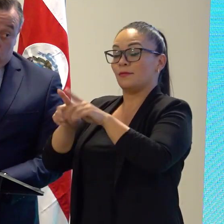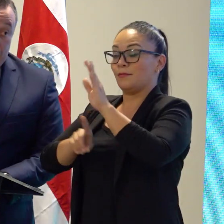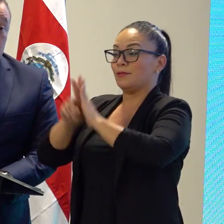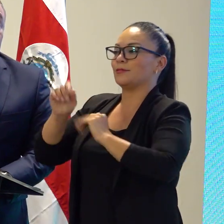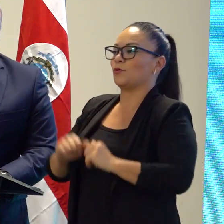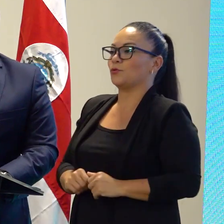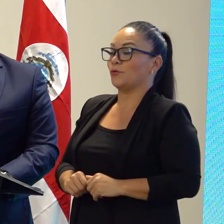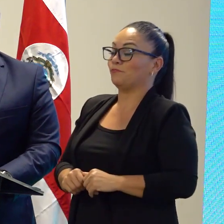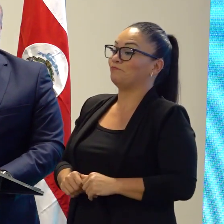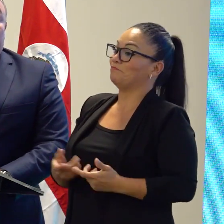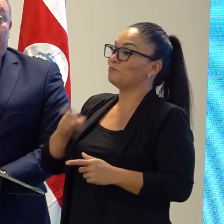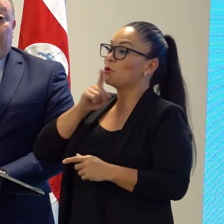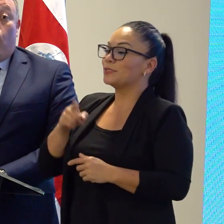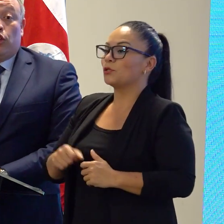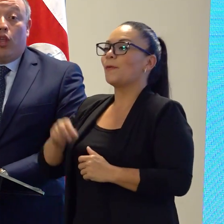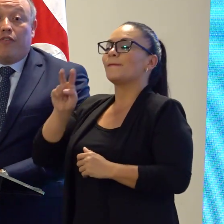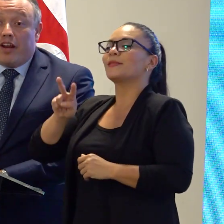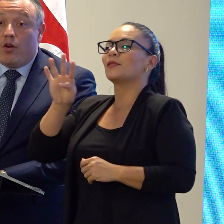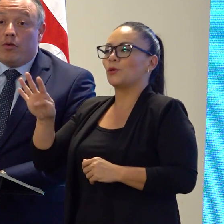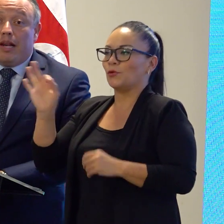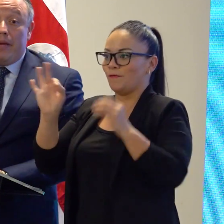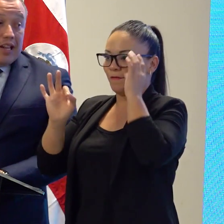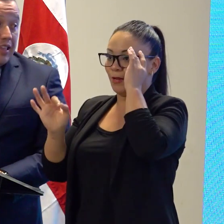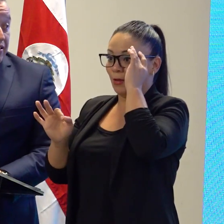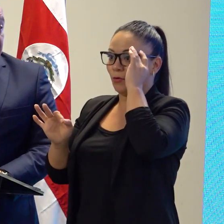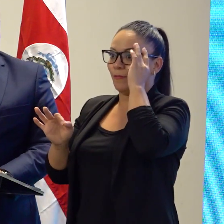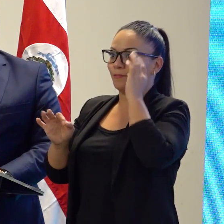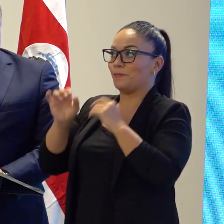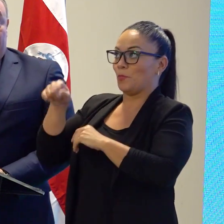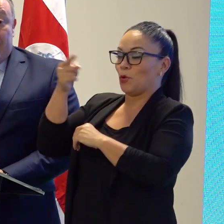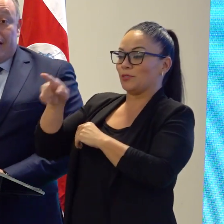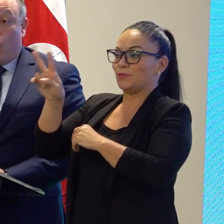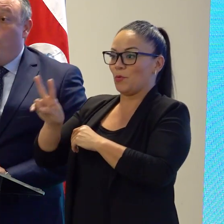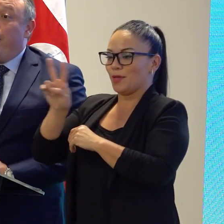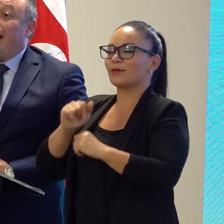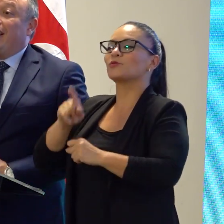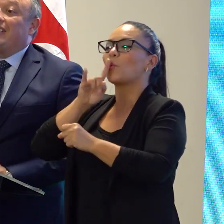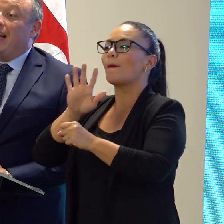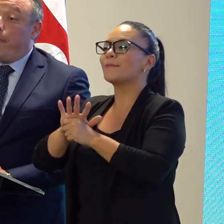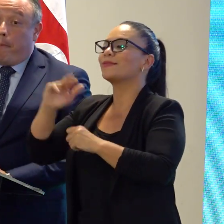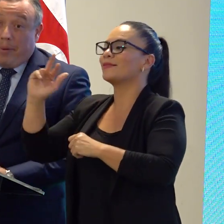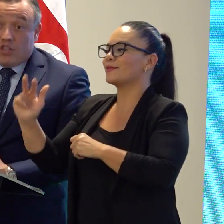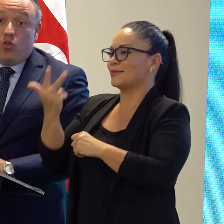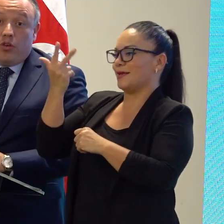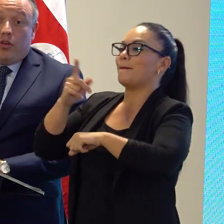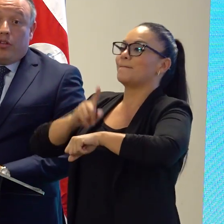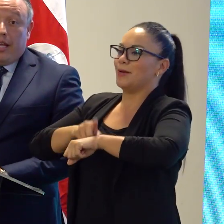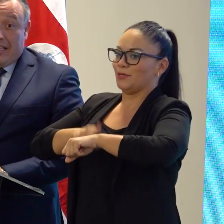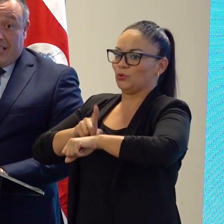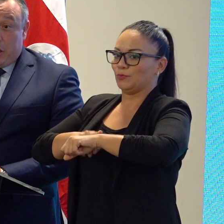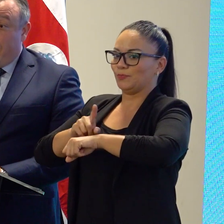Por cierto el 24 de febrero que el viernes de la semana entrante se cumple el tercer plazo